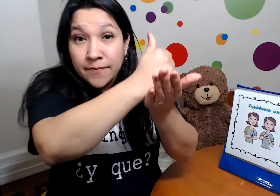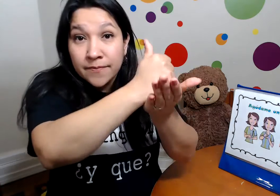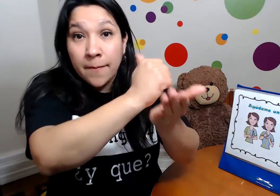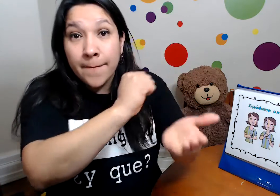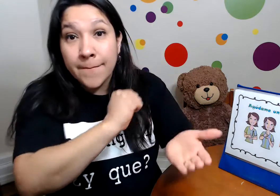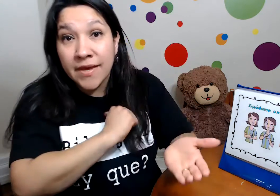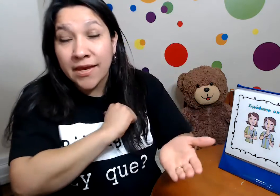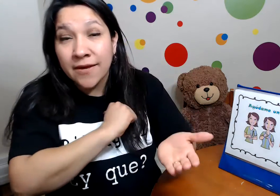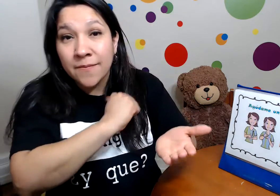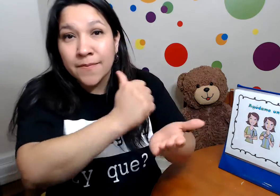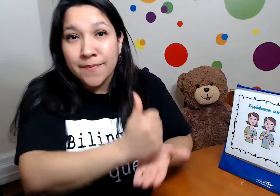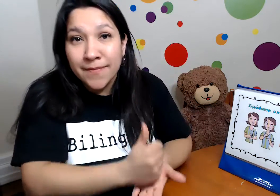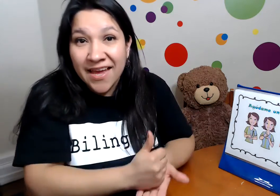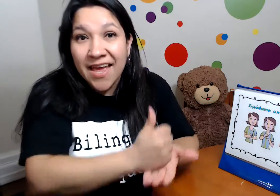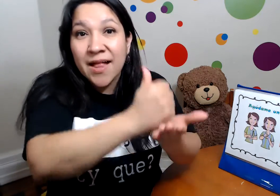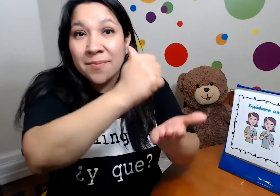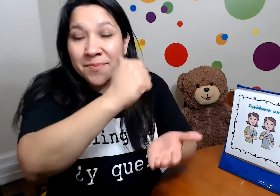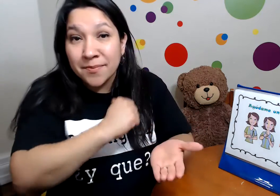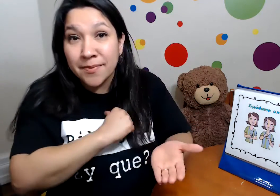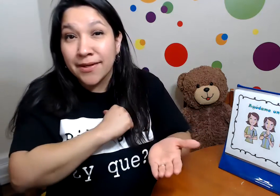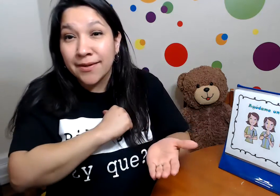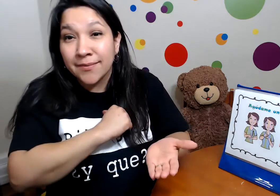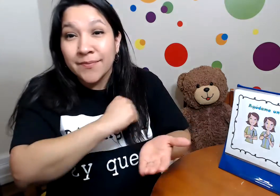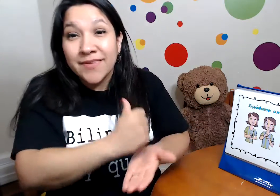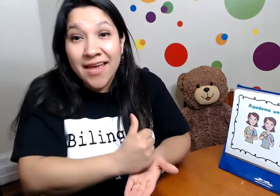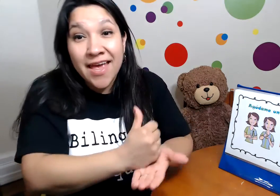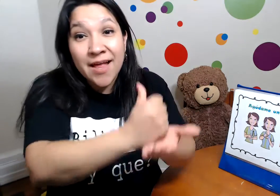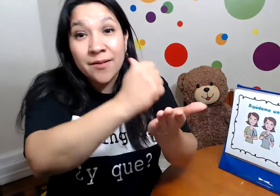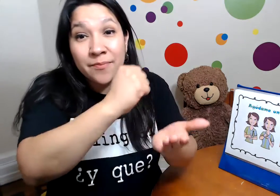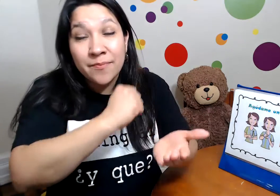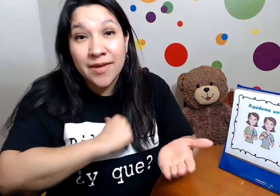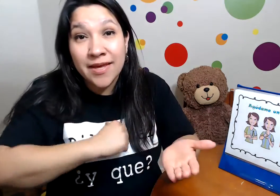ni él ni el mío